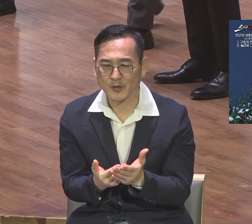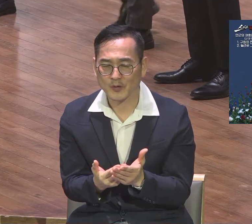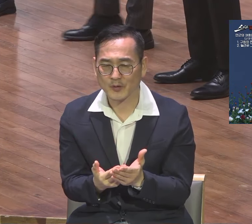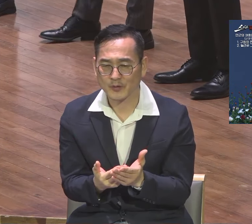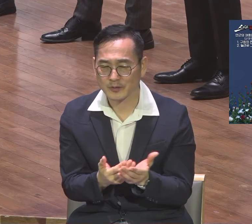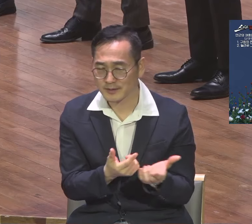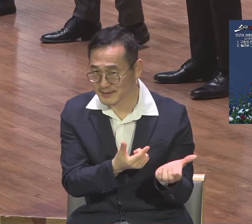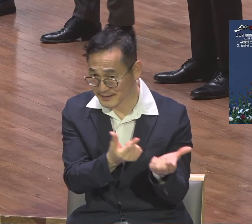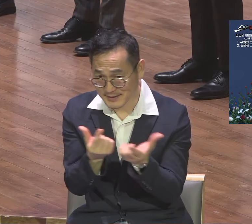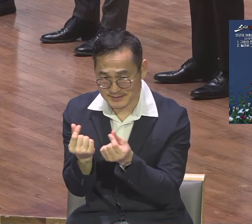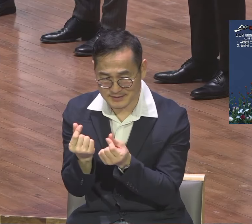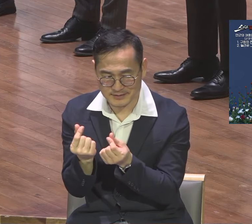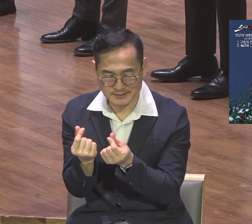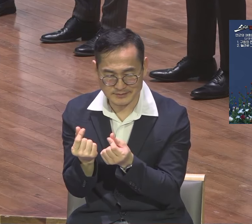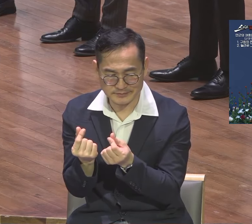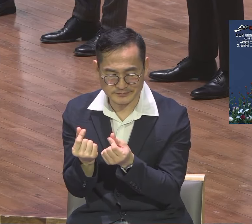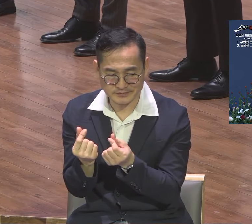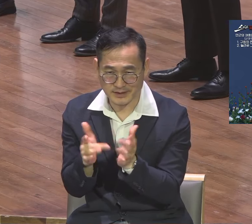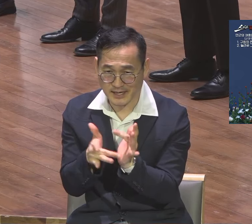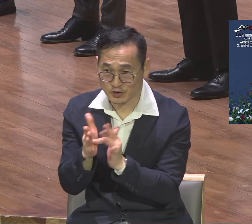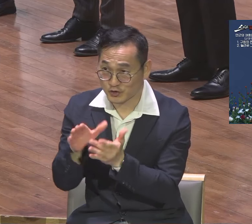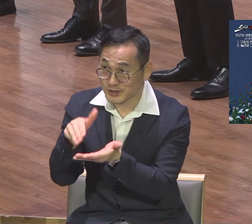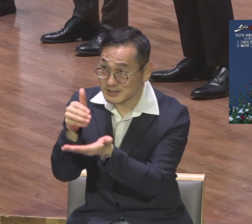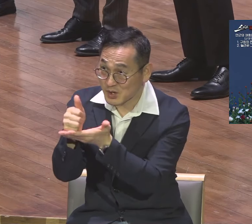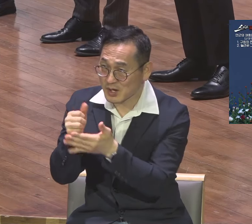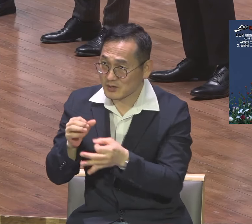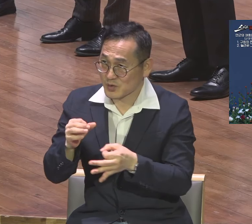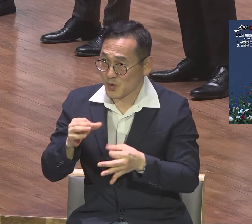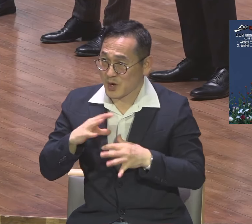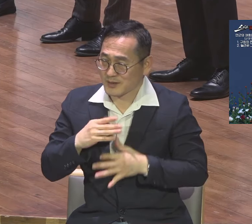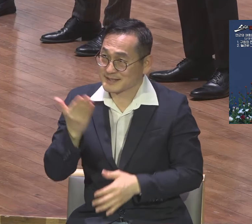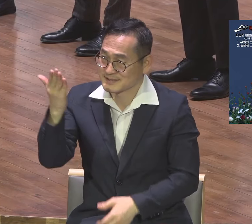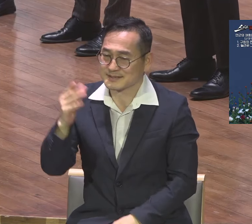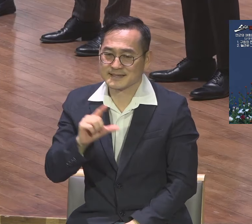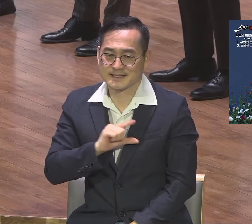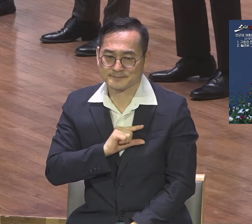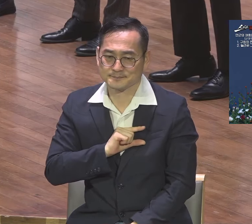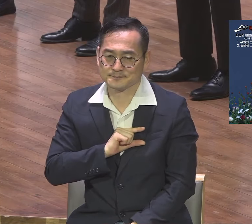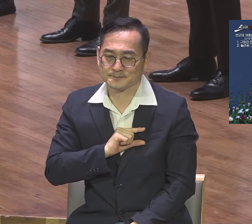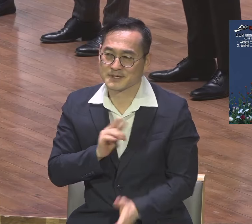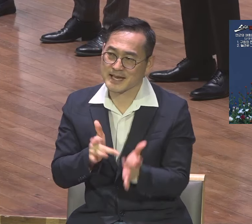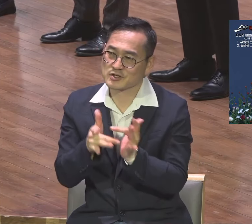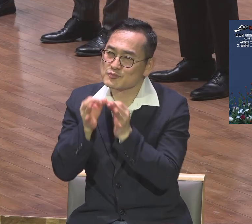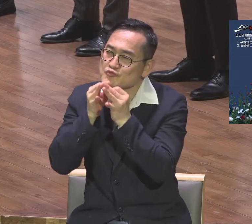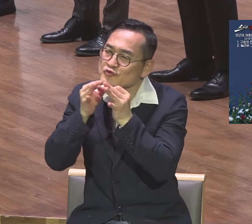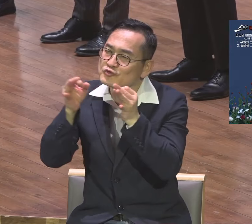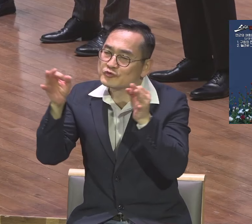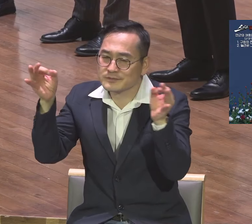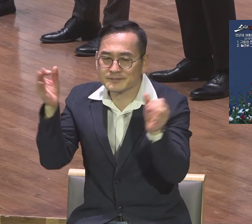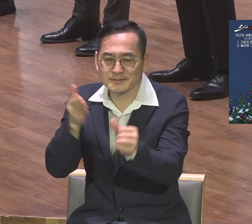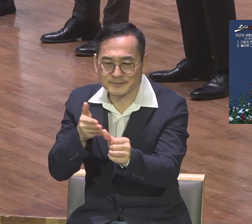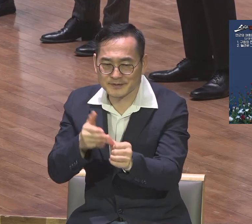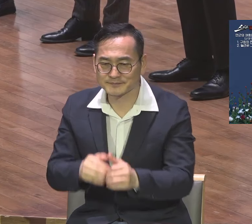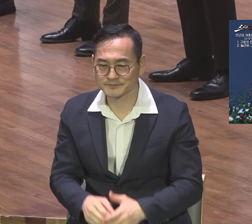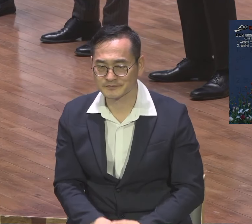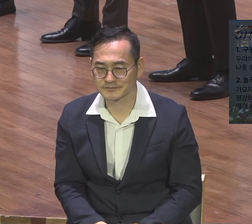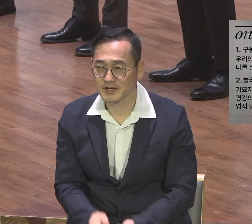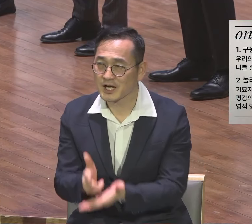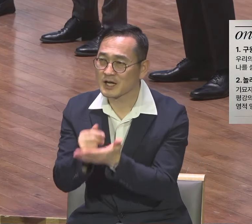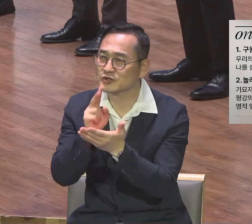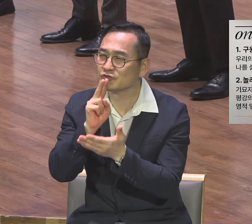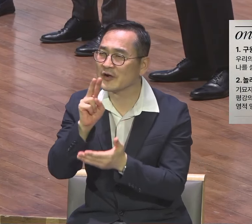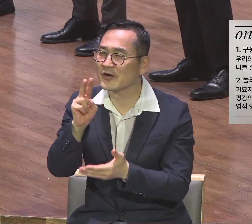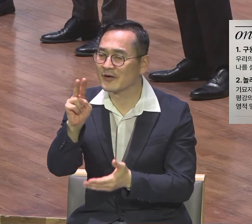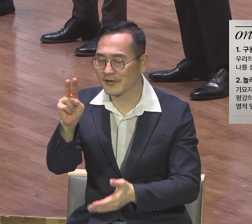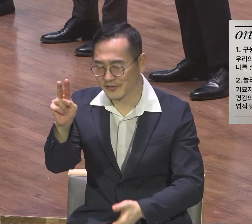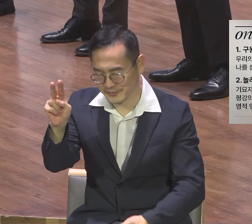간절한 마음으로 구원의 빛 대신 예수 그리스도 놀라운 그 이름 예수 그리스도를 부르면서 주여 하면서 기도하겠습니다.